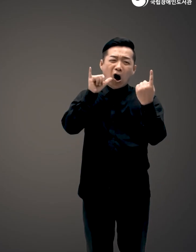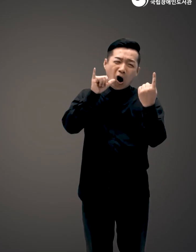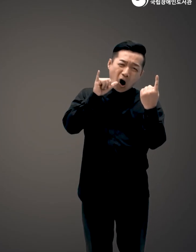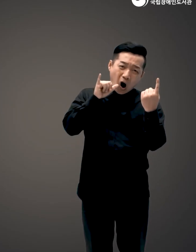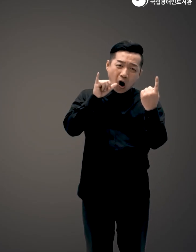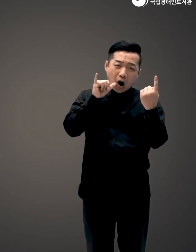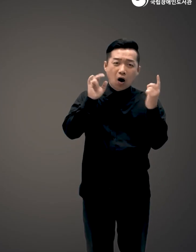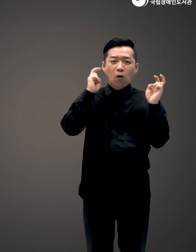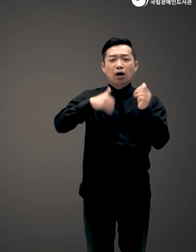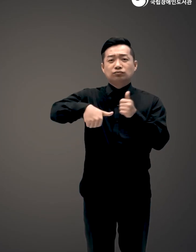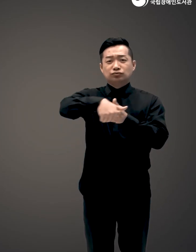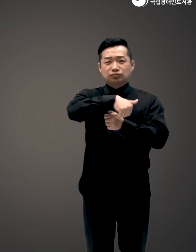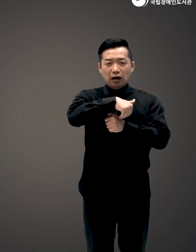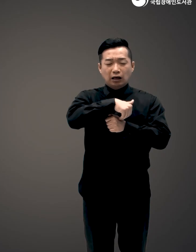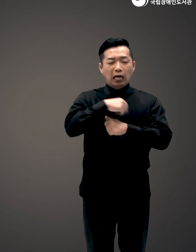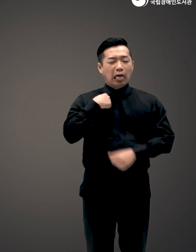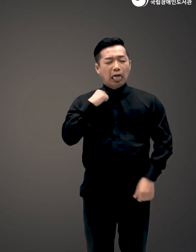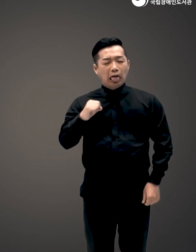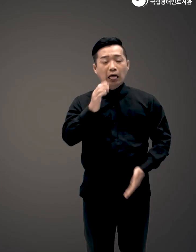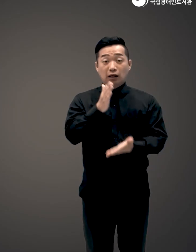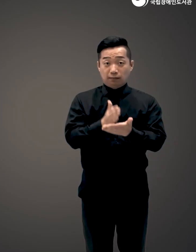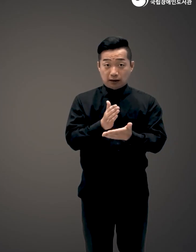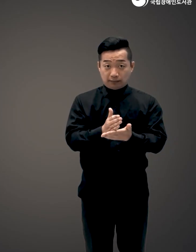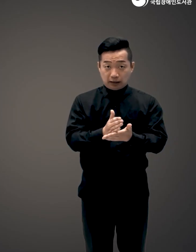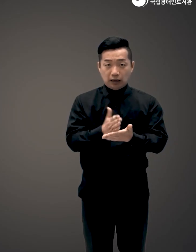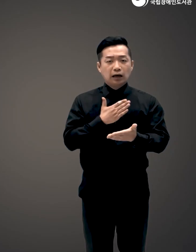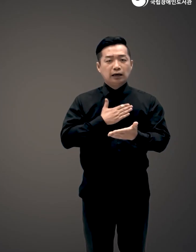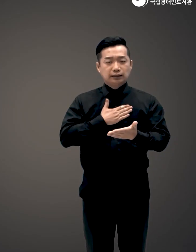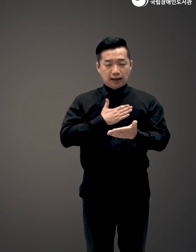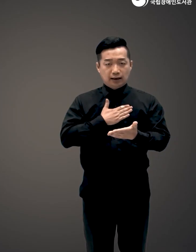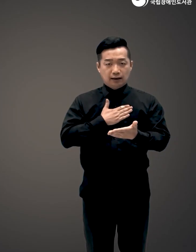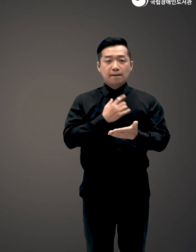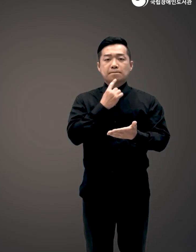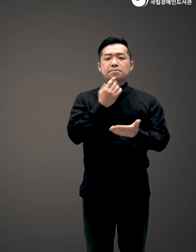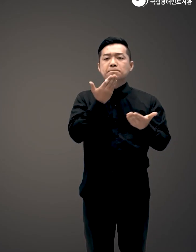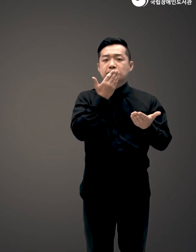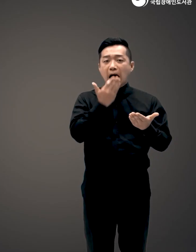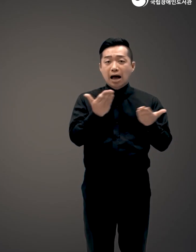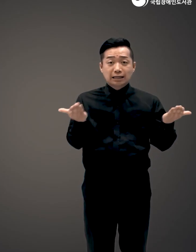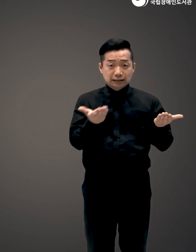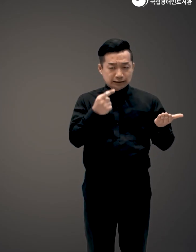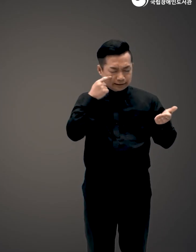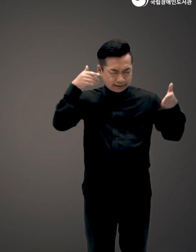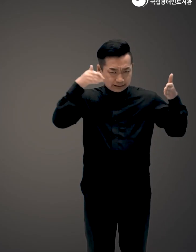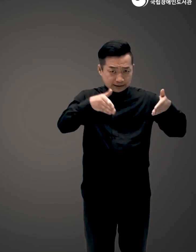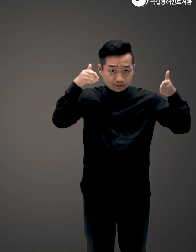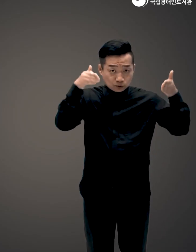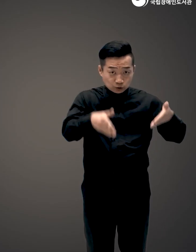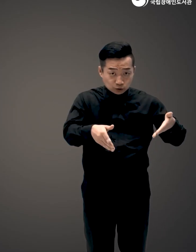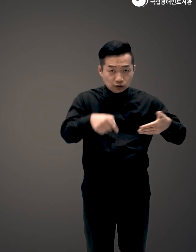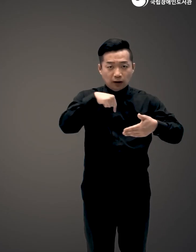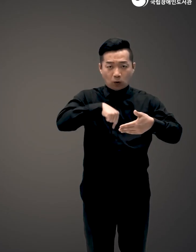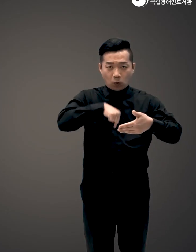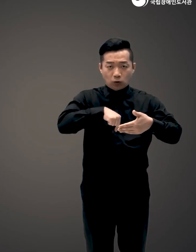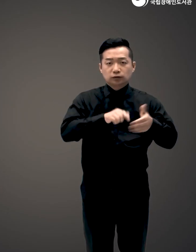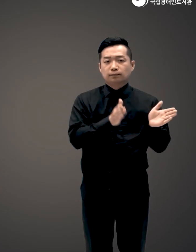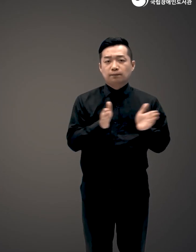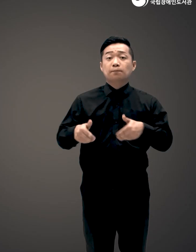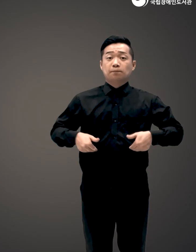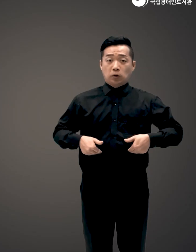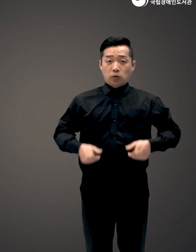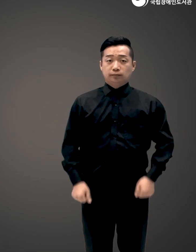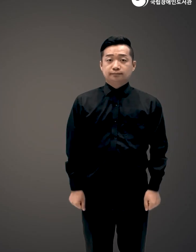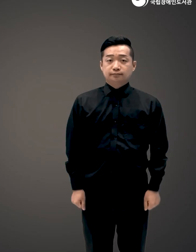중독성 짙은 직장 분위기에 휩쓸리지 않고 진정 자기만 할 수 있는 일을 향해 마음가짐을 신속히 전환할 수